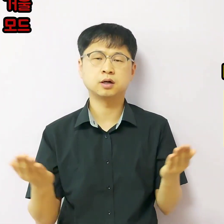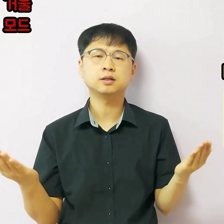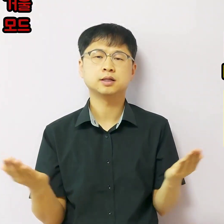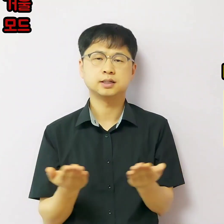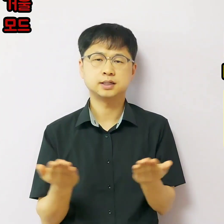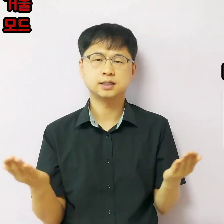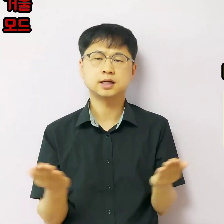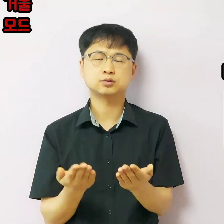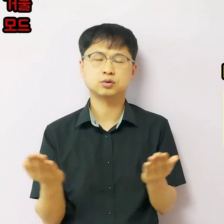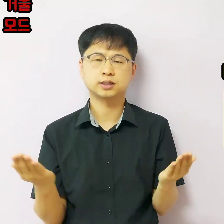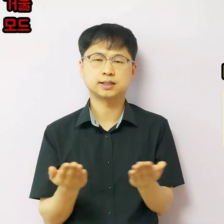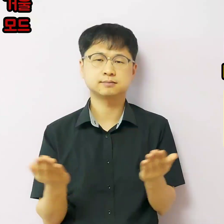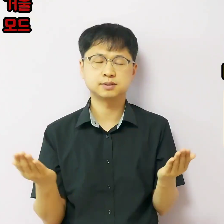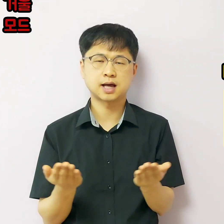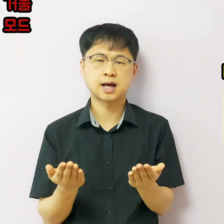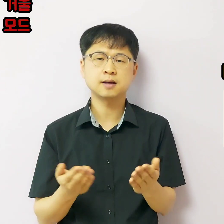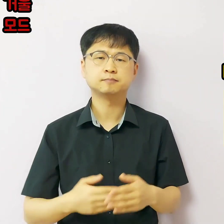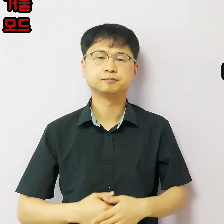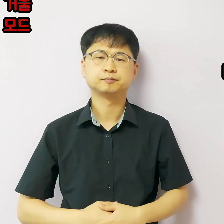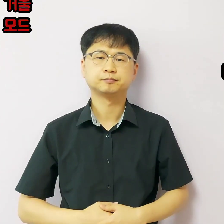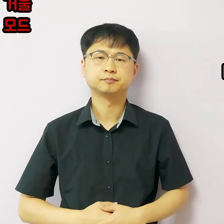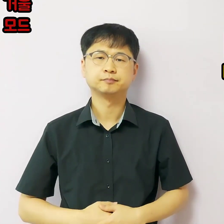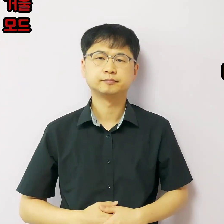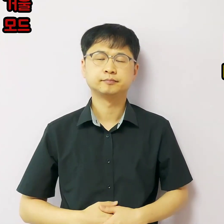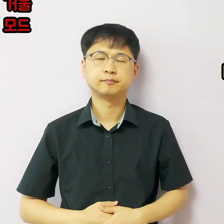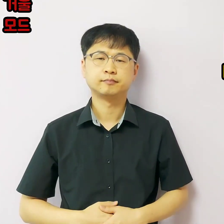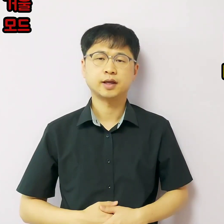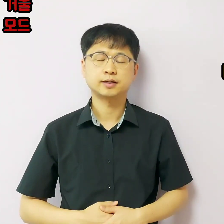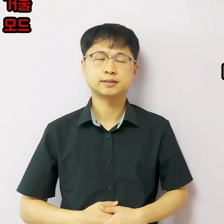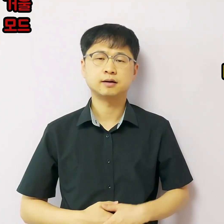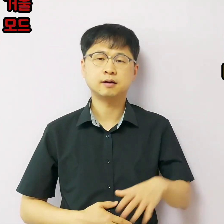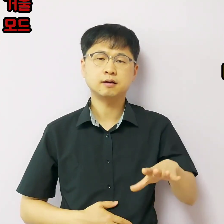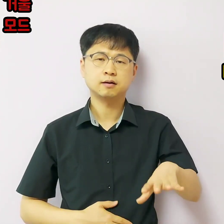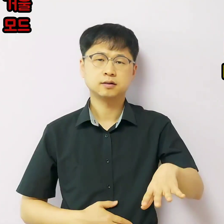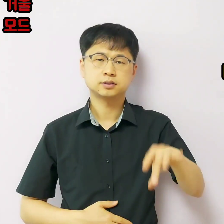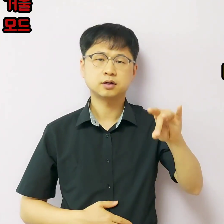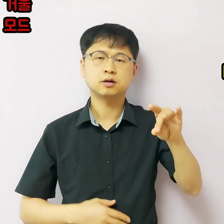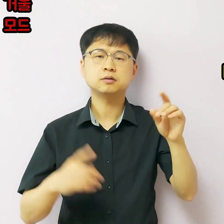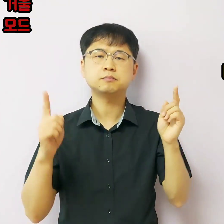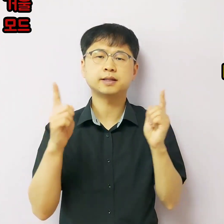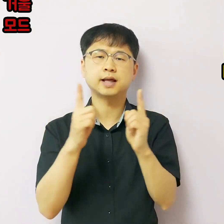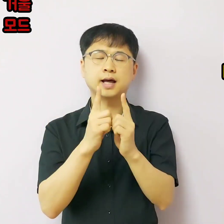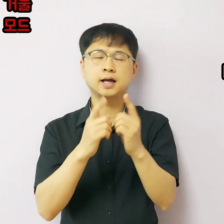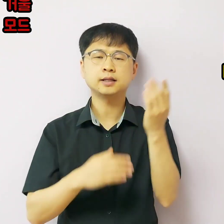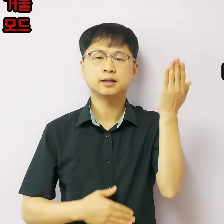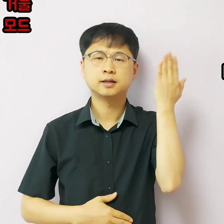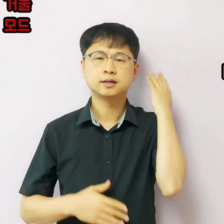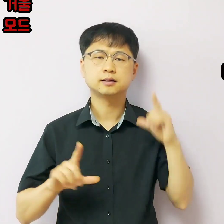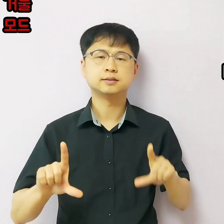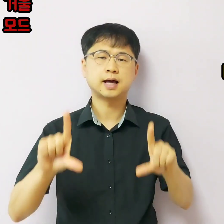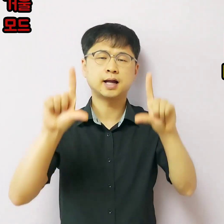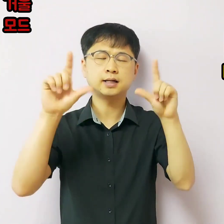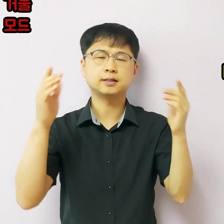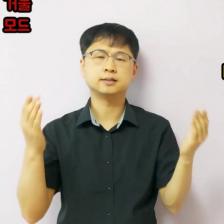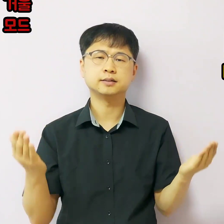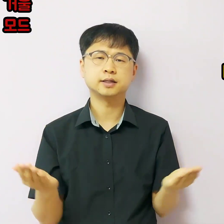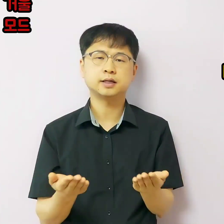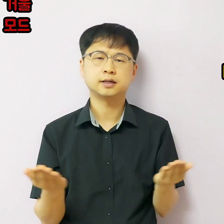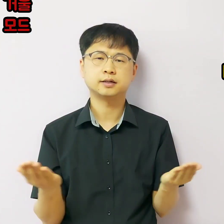모아주시면 일이란 수어가 되겠습니다. 네, 그래서 처음 만난 그날 일들이